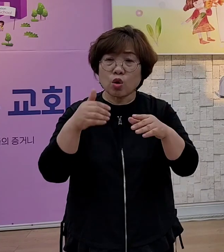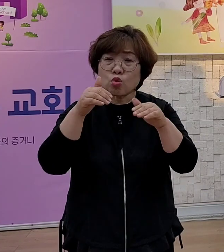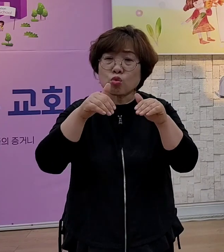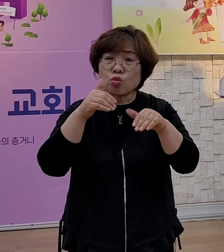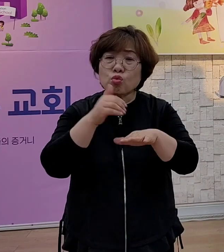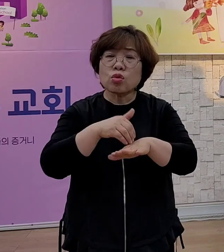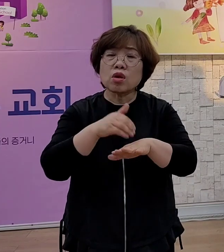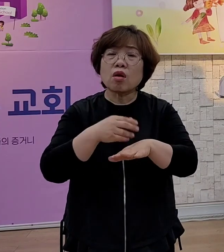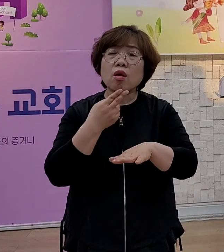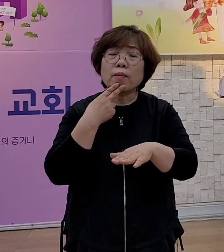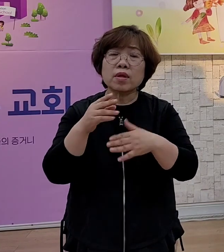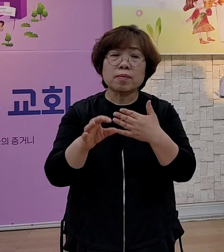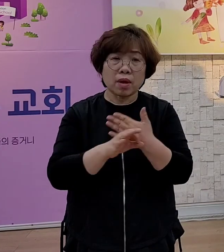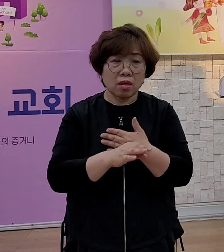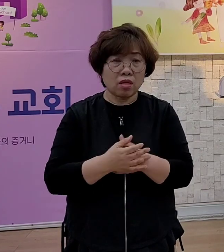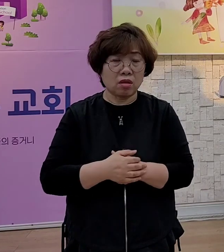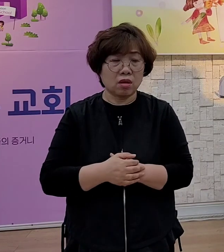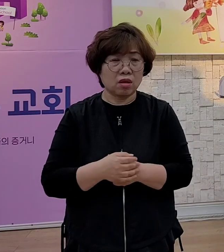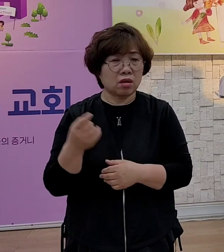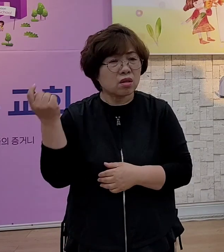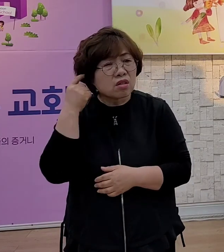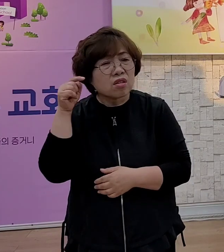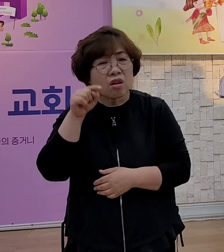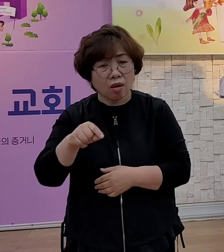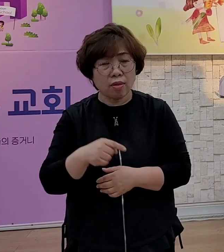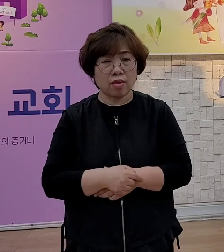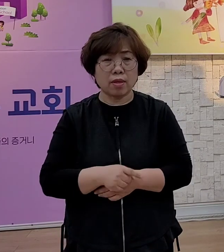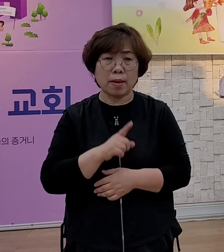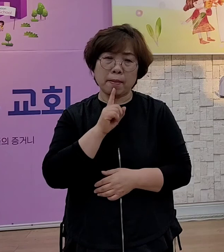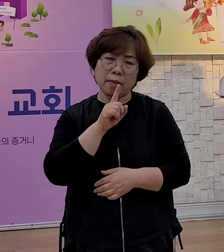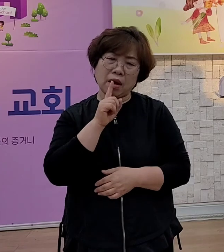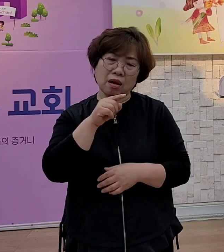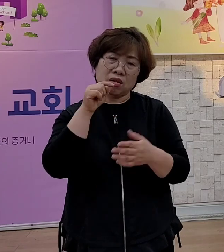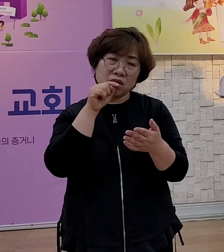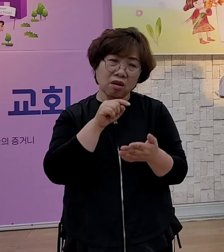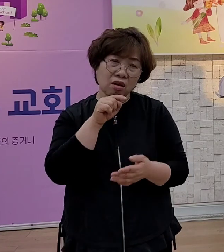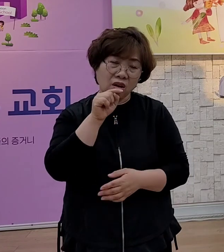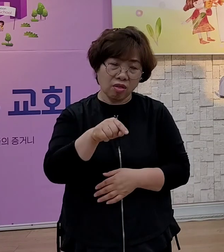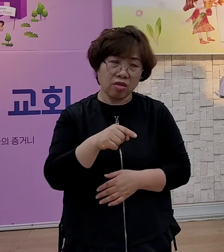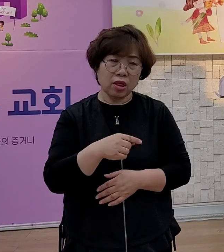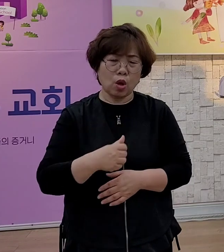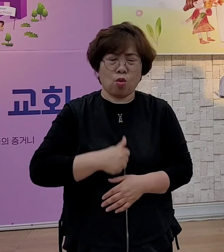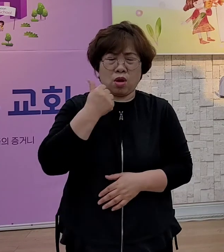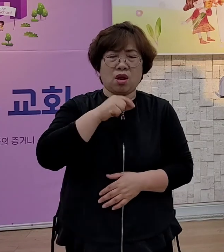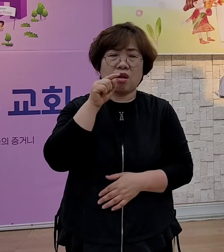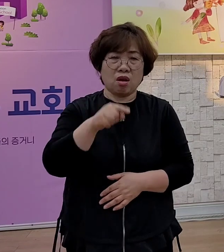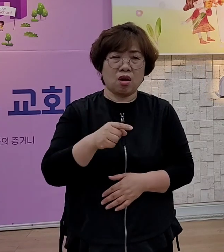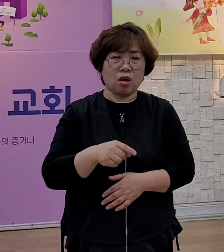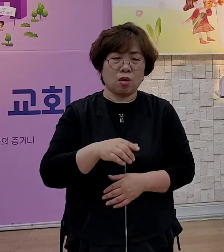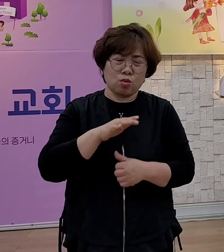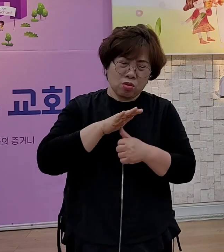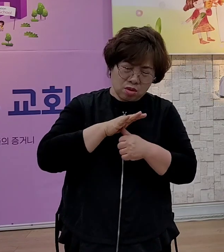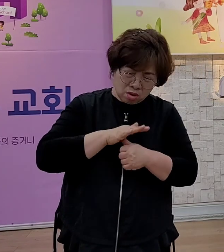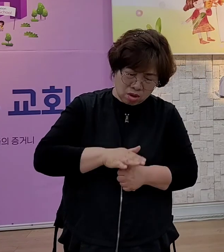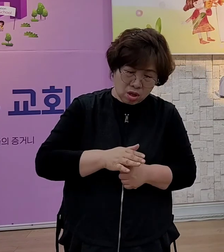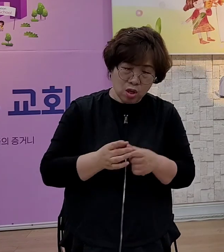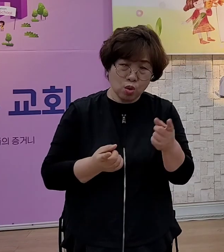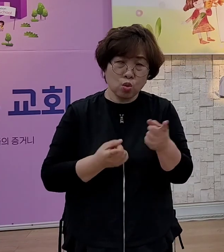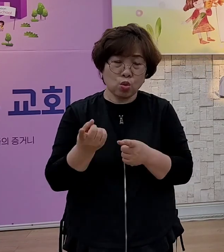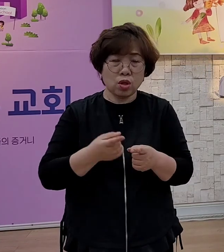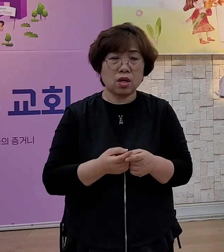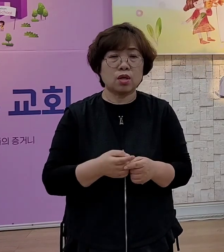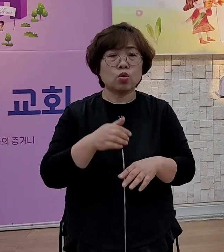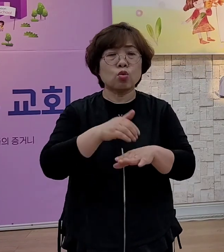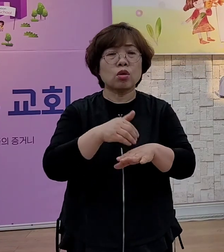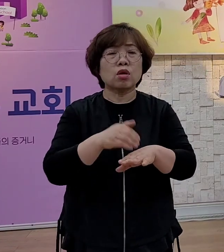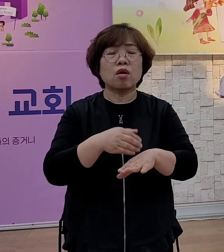그래서 듣는 것 그리고 말하는 것 우리 마음속에 화 섞는 것 이걸 절제하고 이게 훈련되지